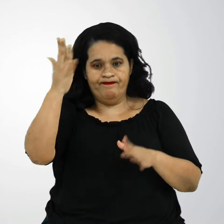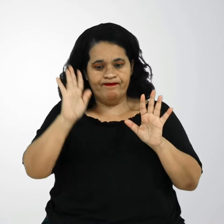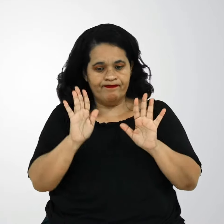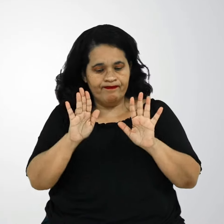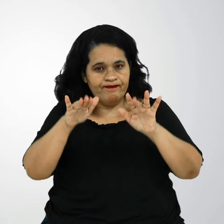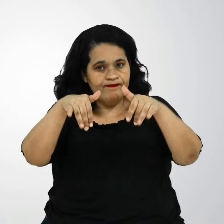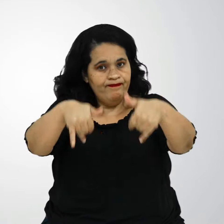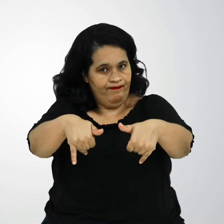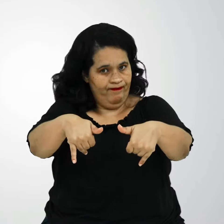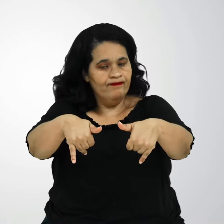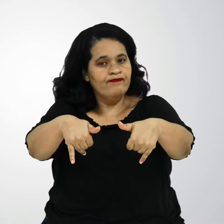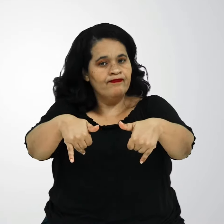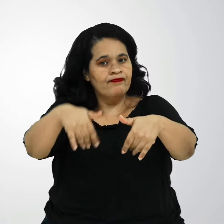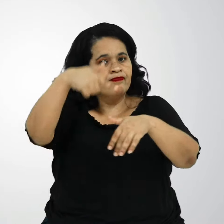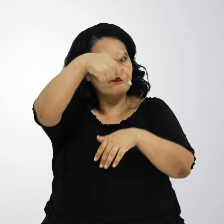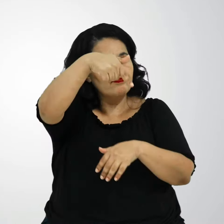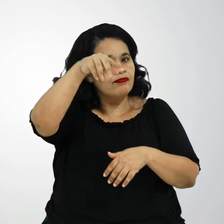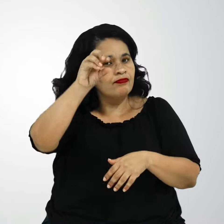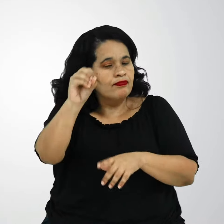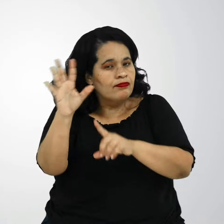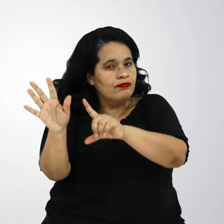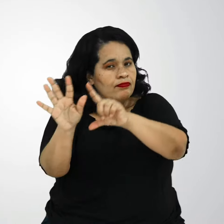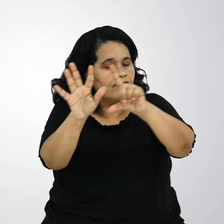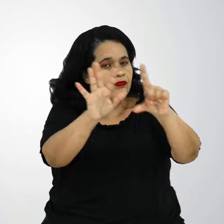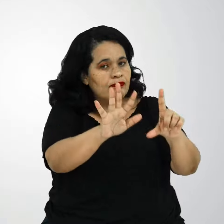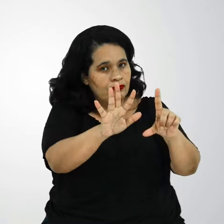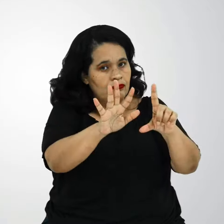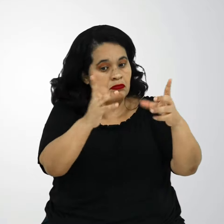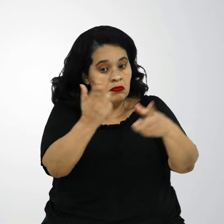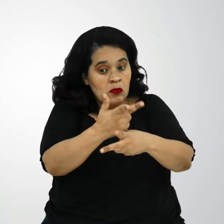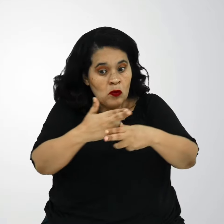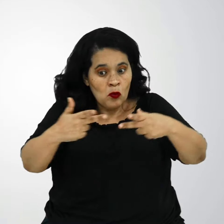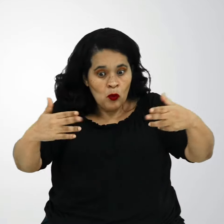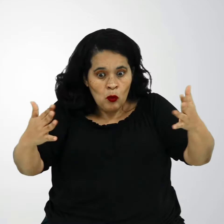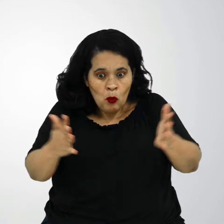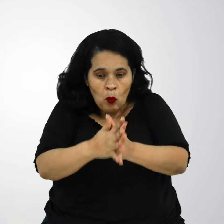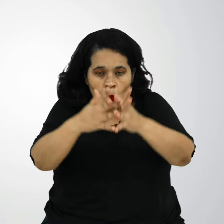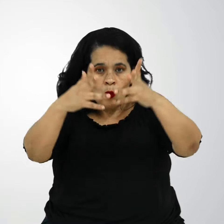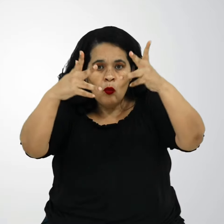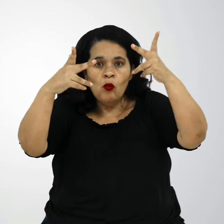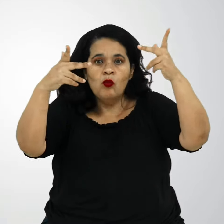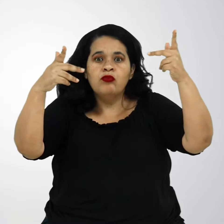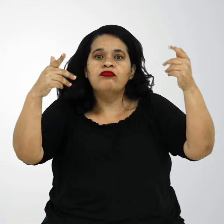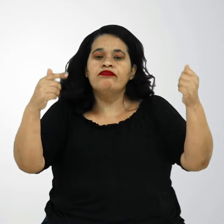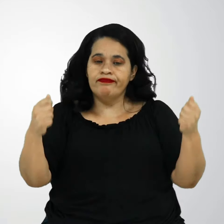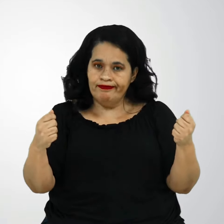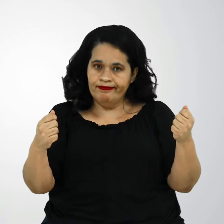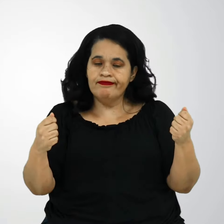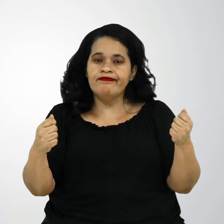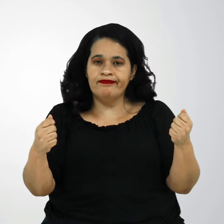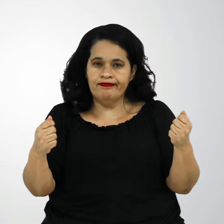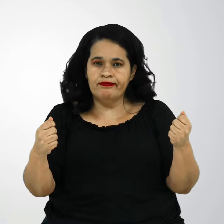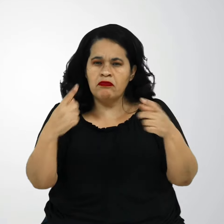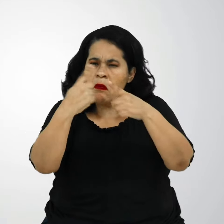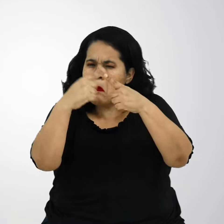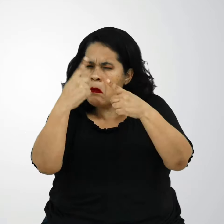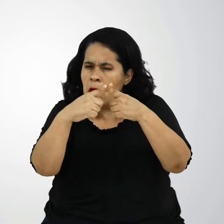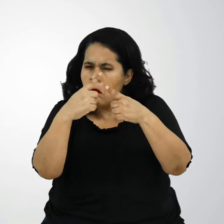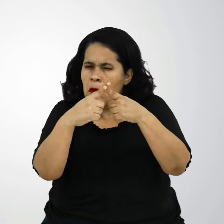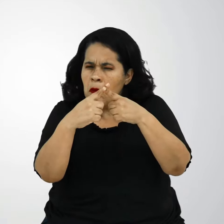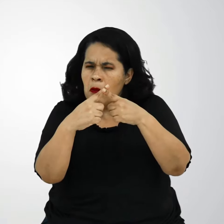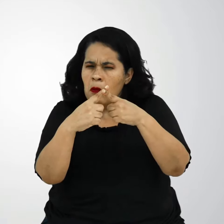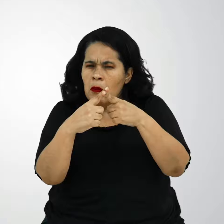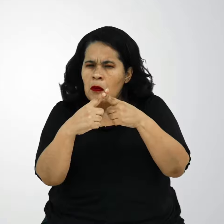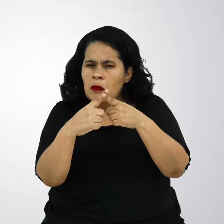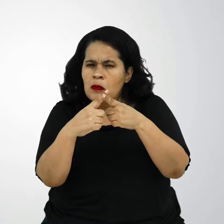nesse período das 70 semanas, da última semana, coisas extraordinárias aconteceriam, né? O assolador se